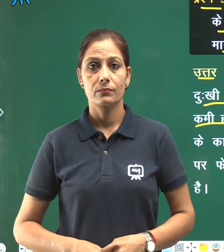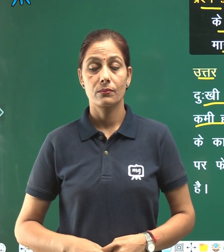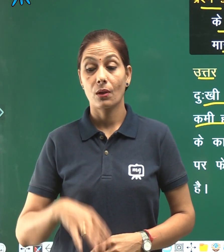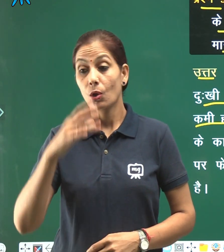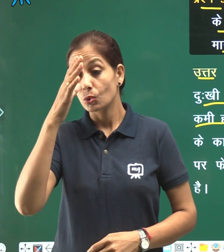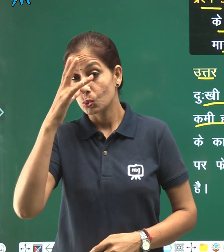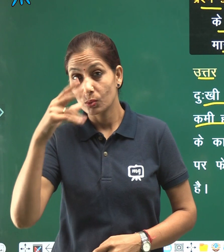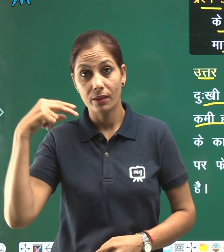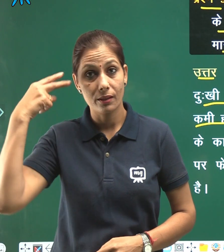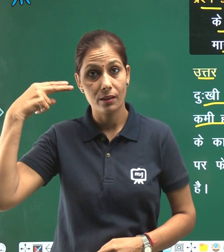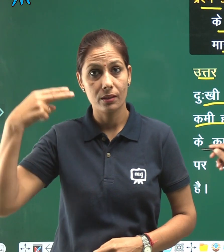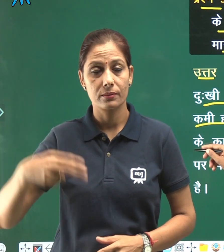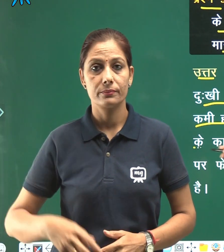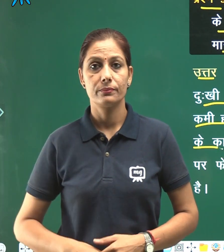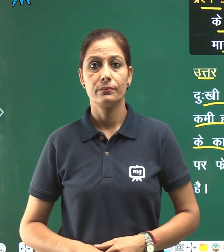अंधविश्वास के कारण